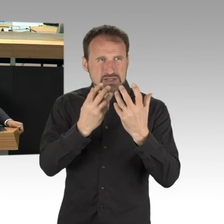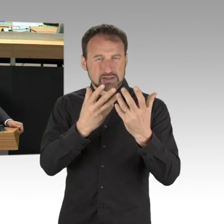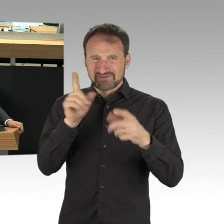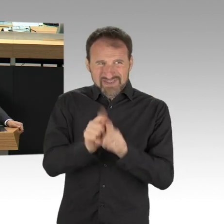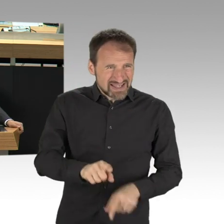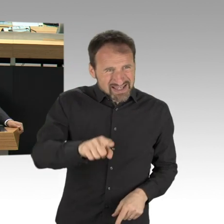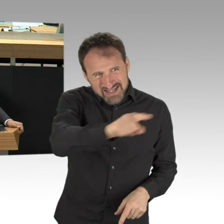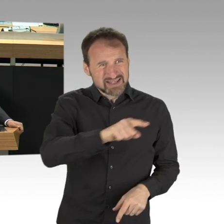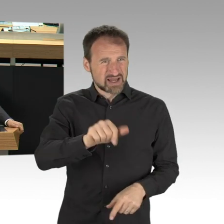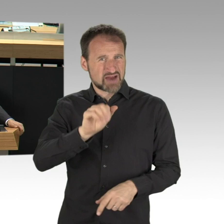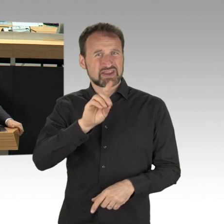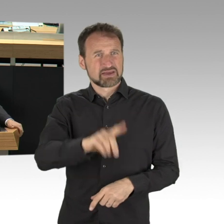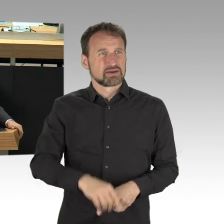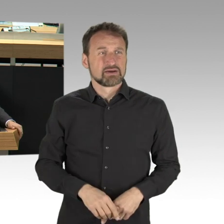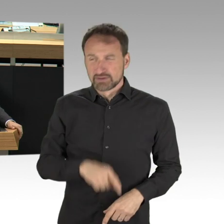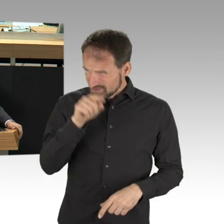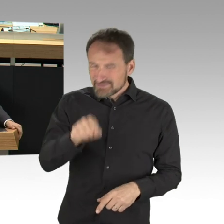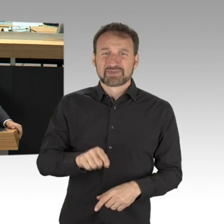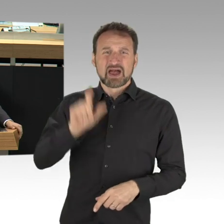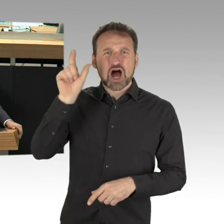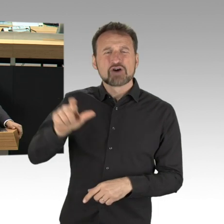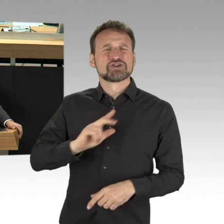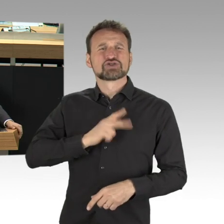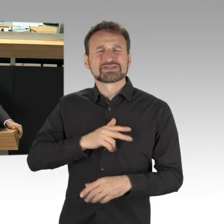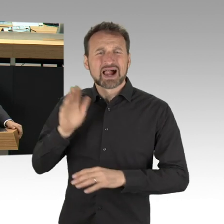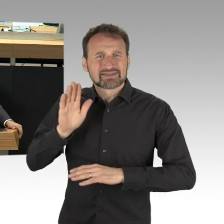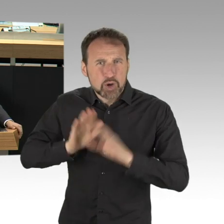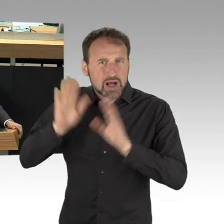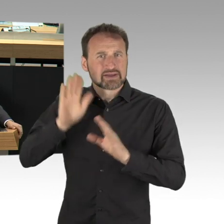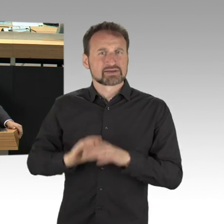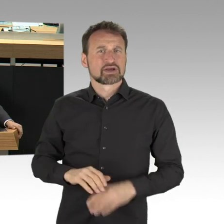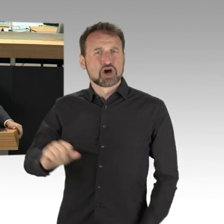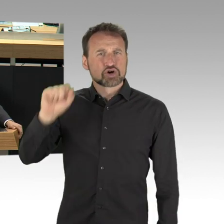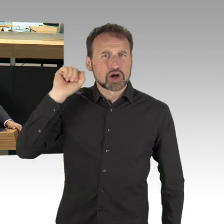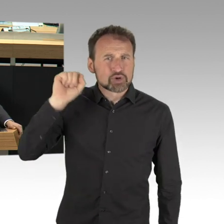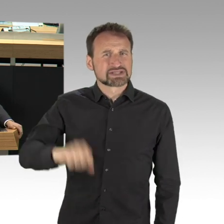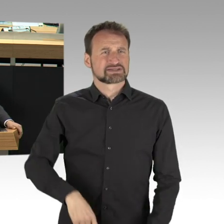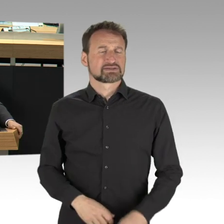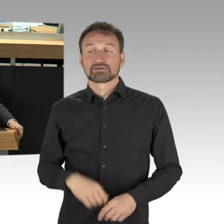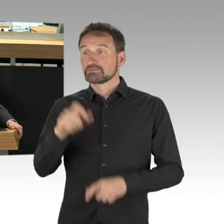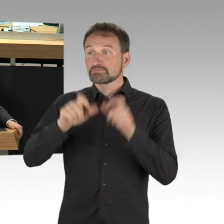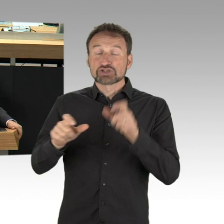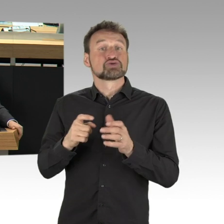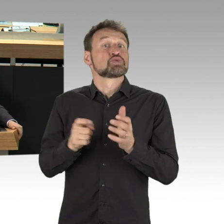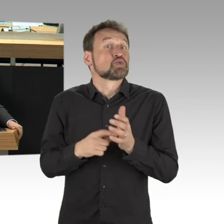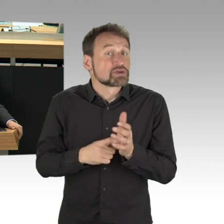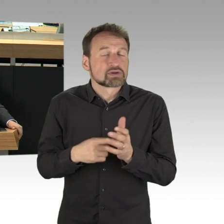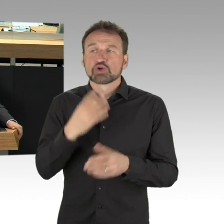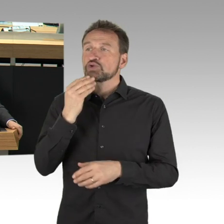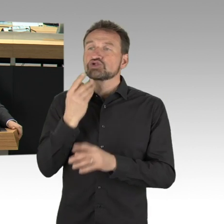Kommunisten, Menschen, weil sie jüdischer Abstammung waren, Menschen, weil sie eine Behinderung